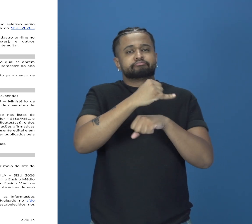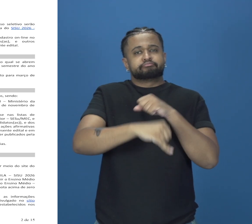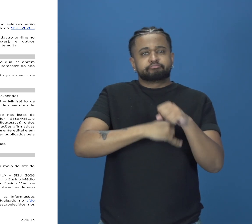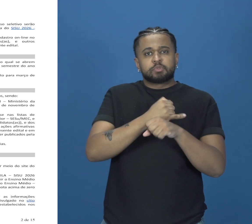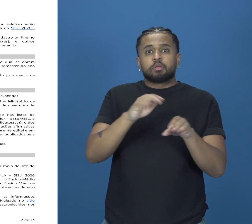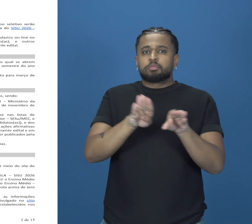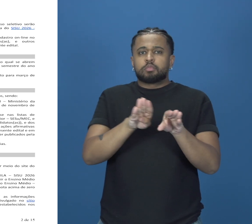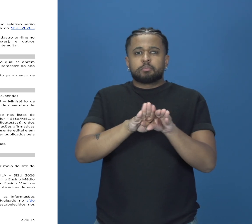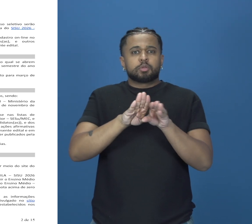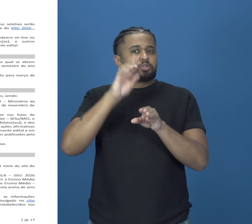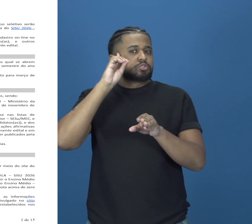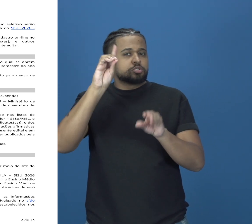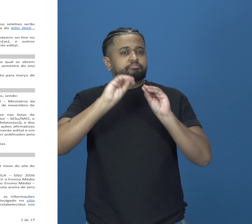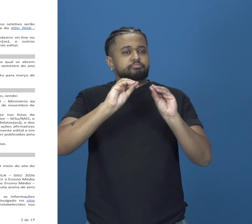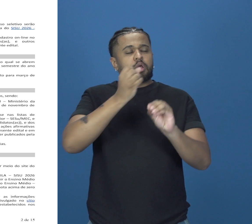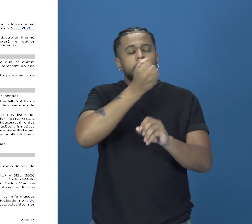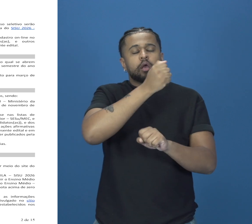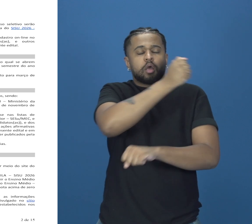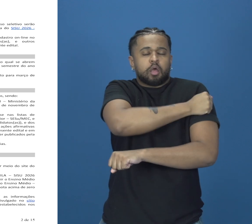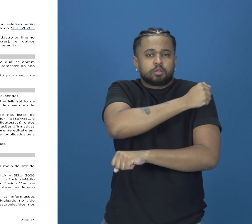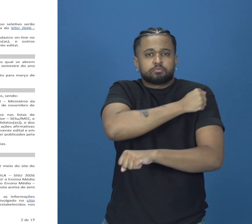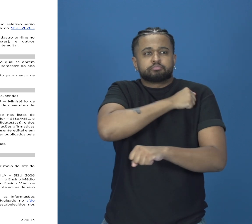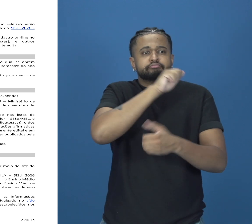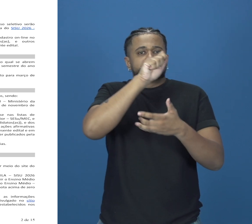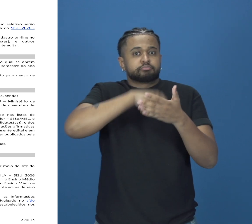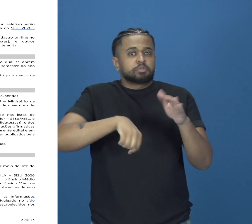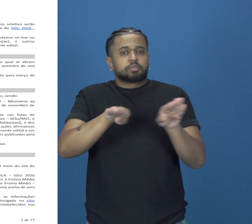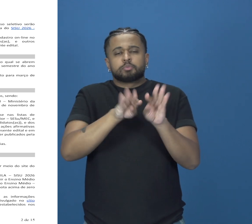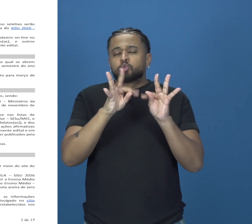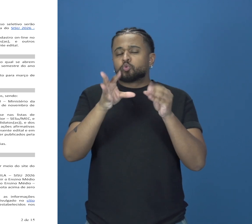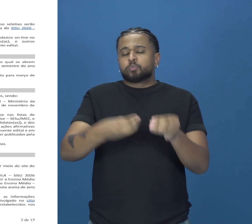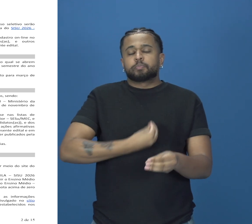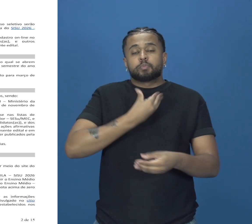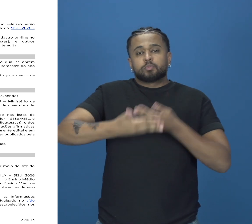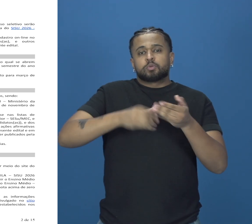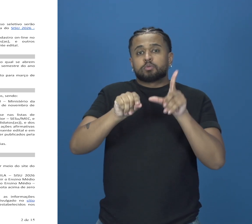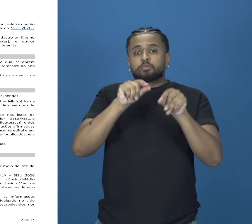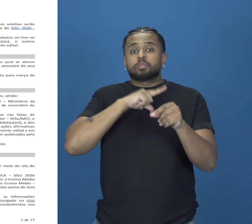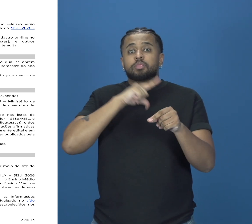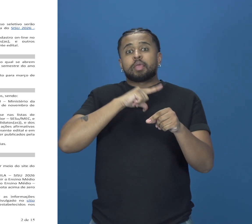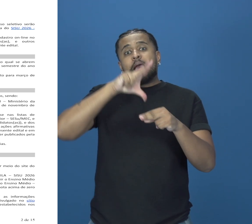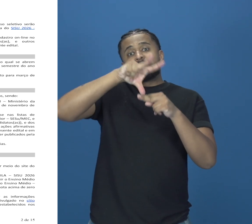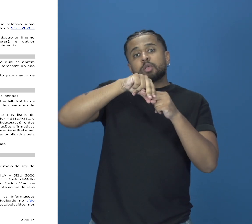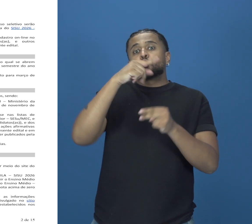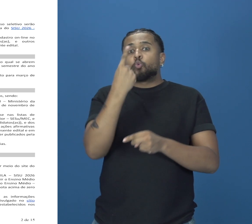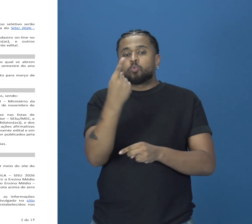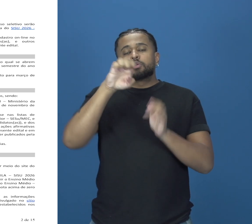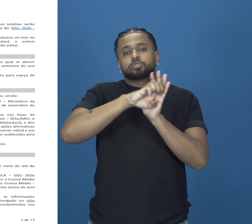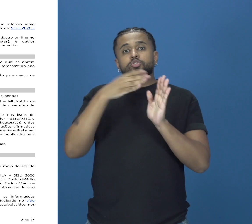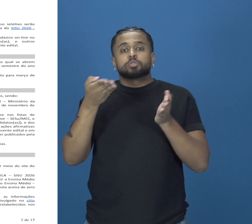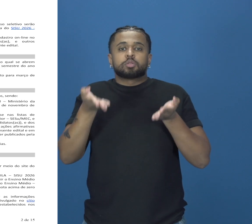de alunos matriculados e outros procedimentos do processo seletivo constam no anexo 1 do presente